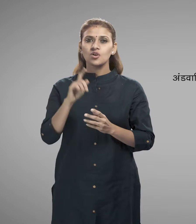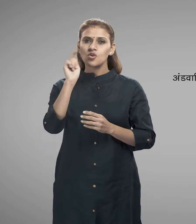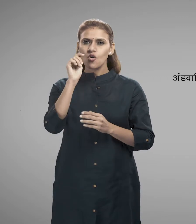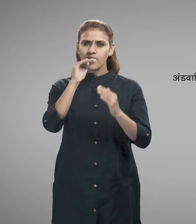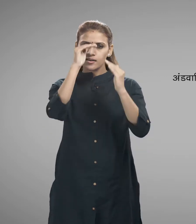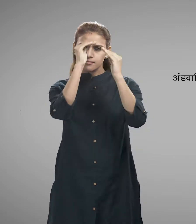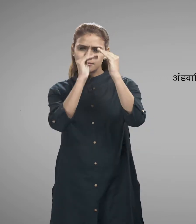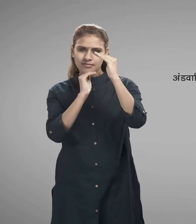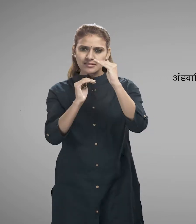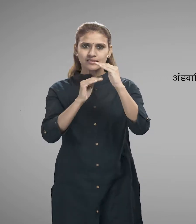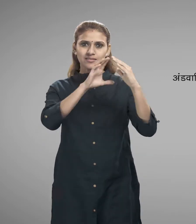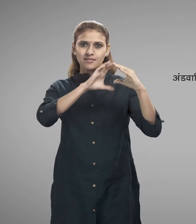गर्भाशय,